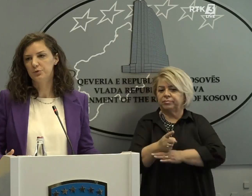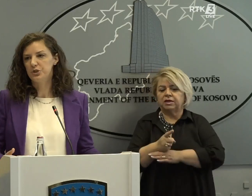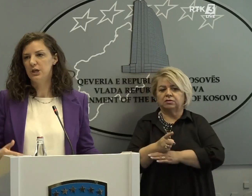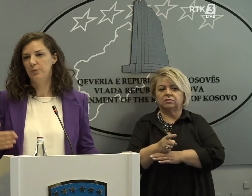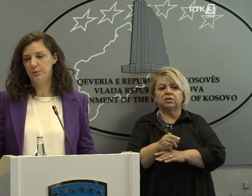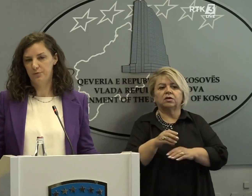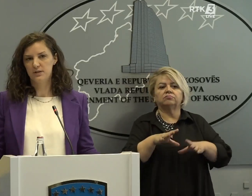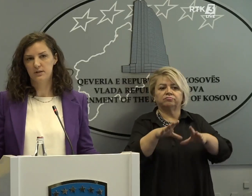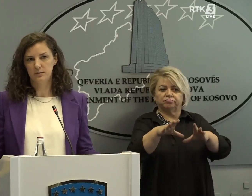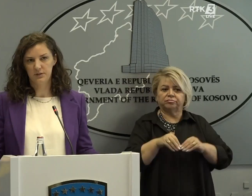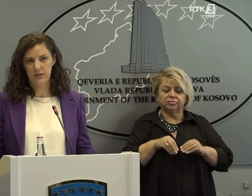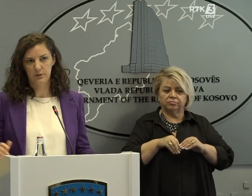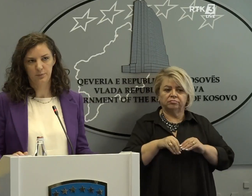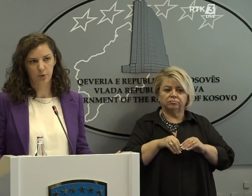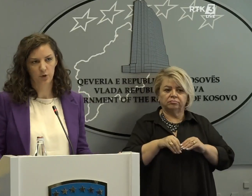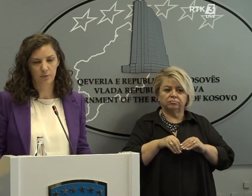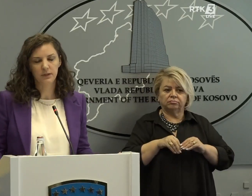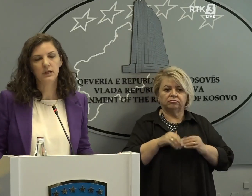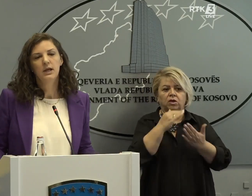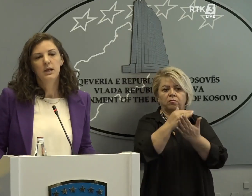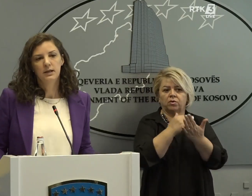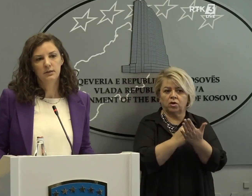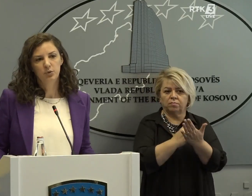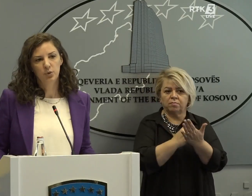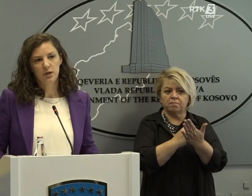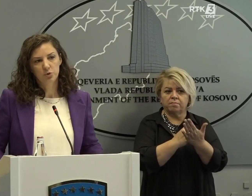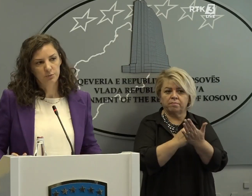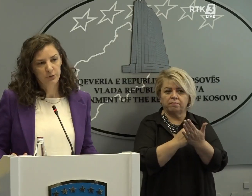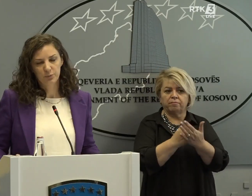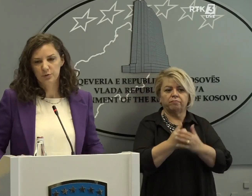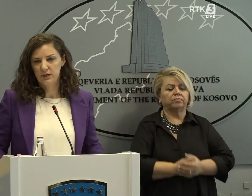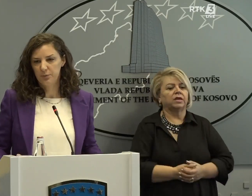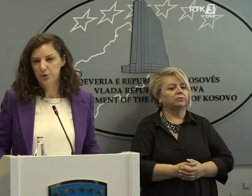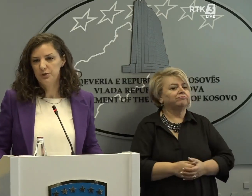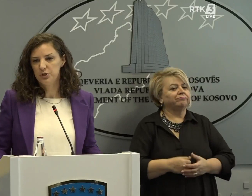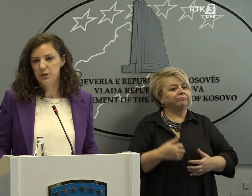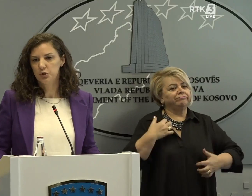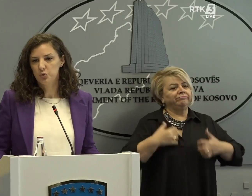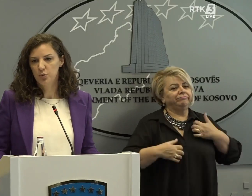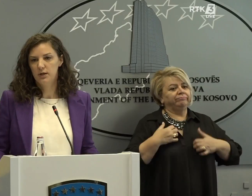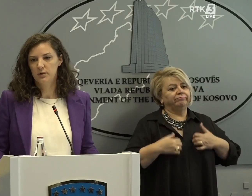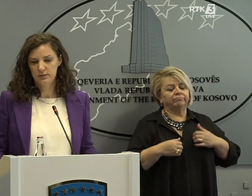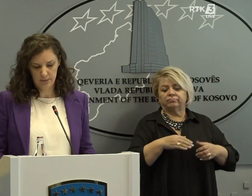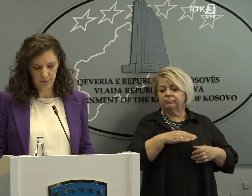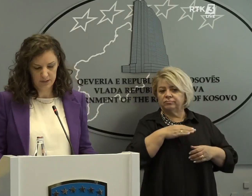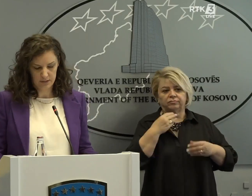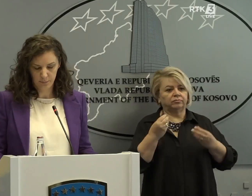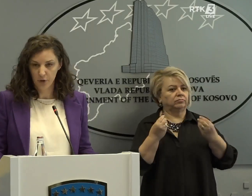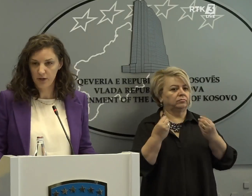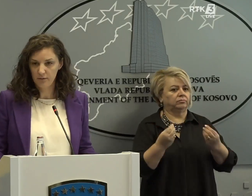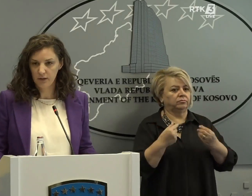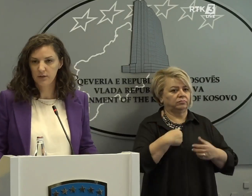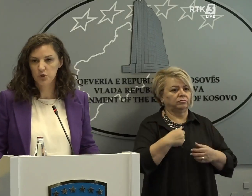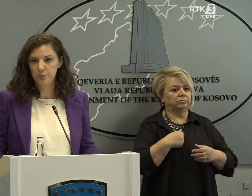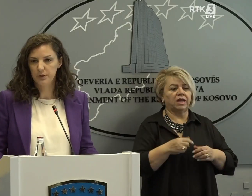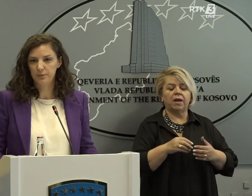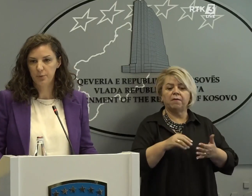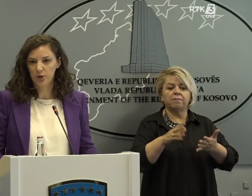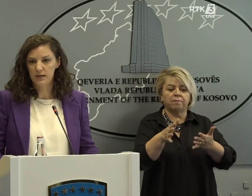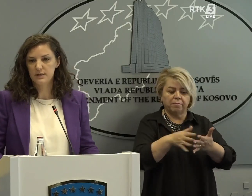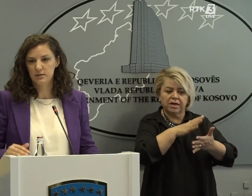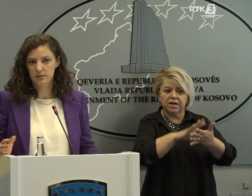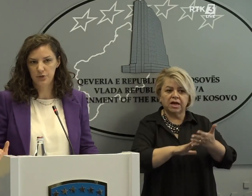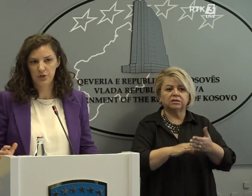hyrje në fuqi apo për fazat e mëtejme të programit. Edhe këto jam shumë e lumtur të raportoj që kanë shkuar sipas planeve dhe është